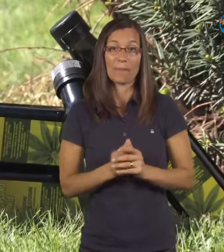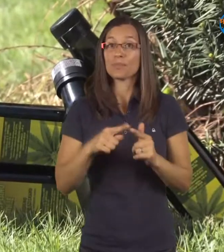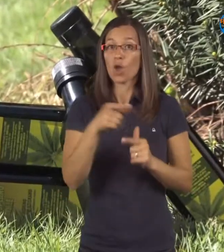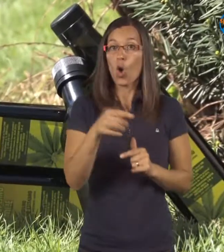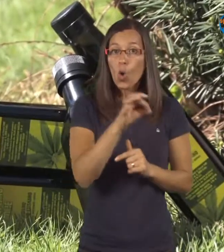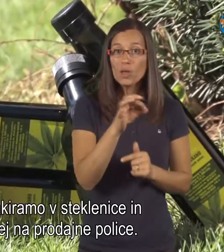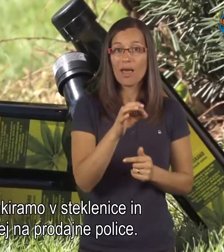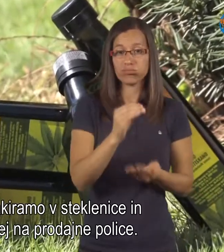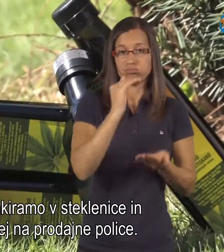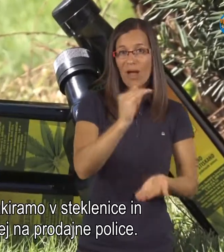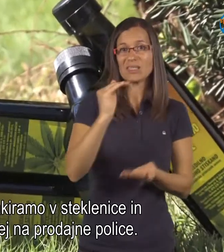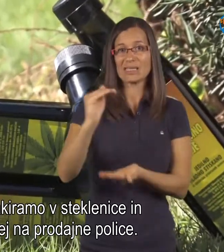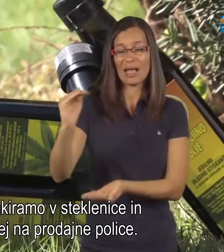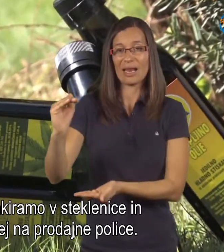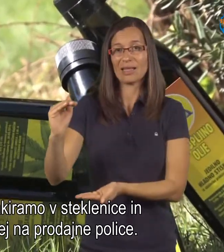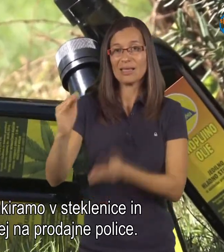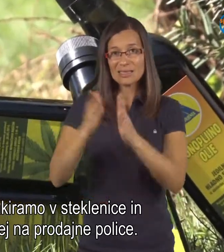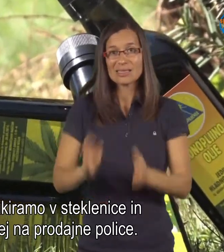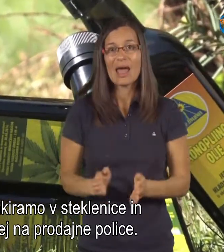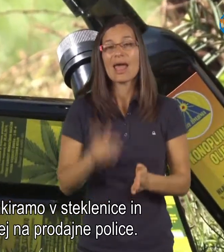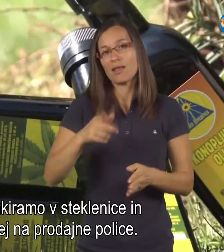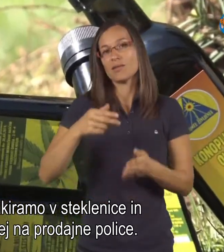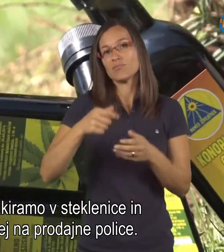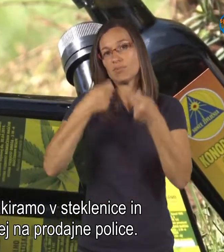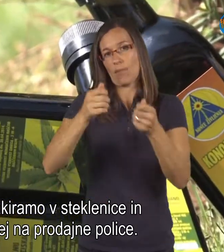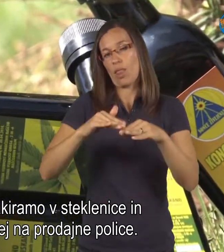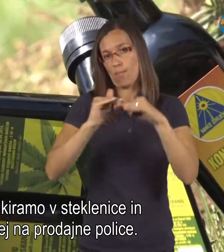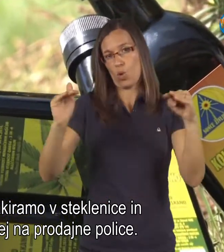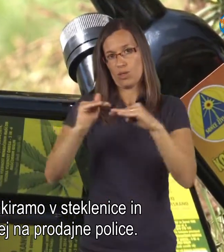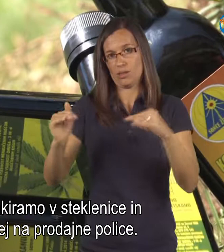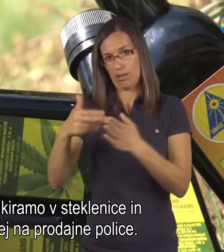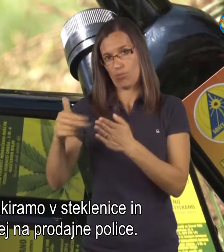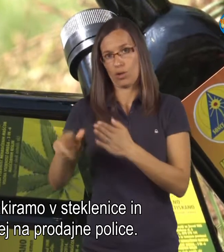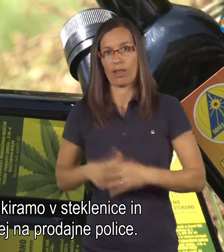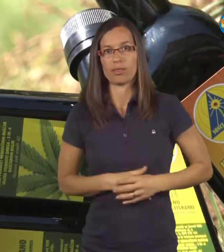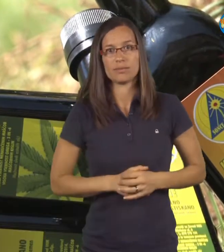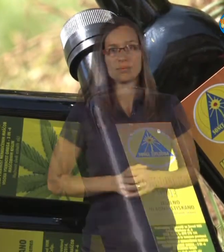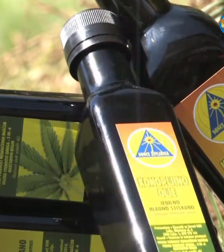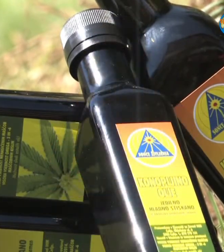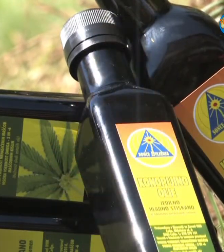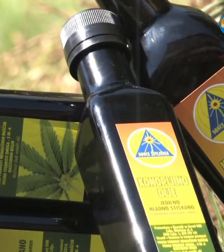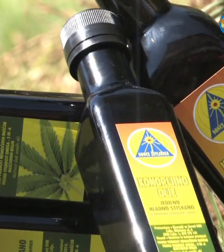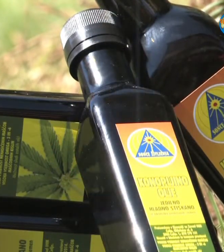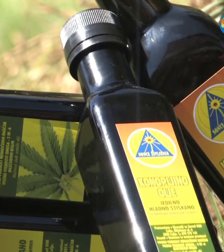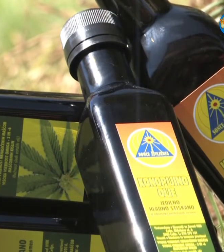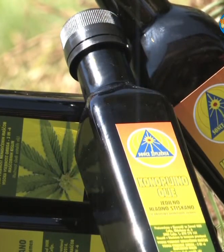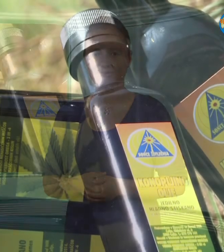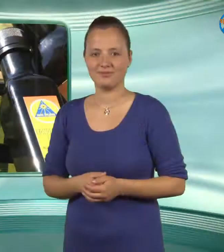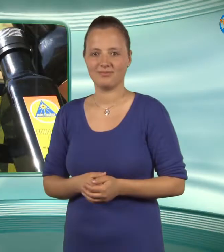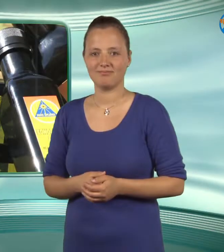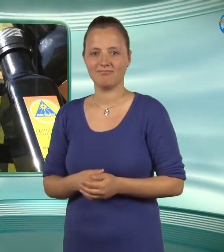semena. Potem se to olje zapakira v steklenice in odide na police.